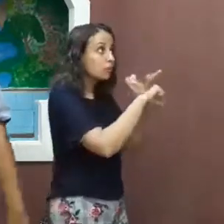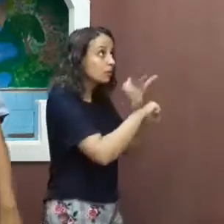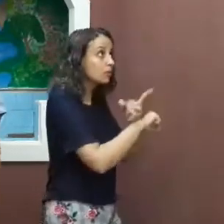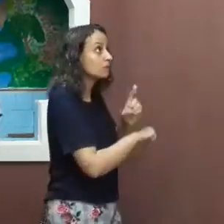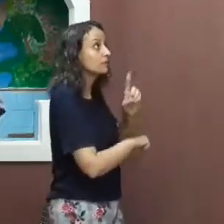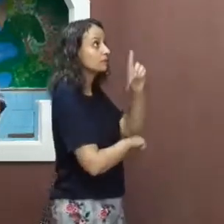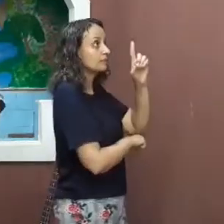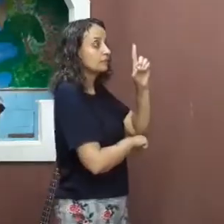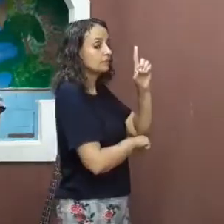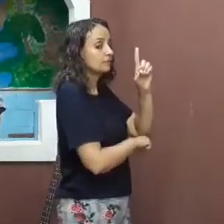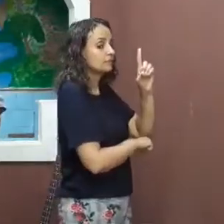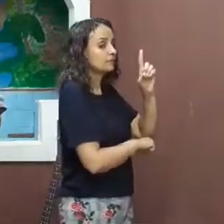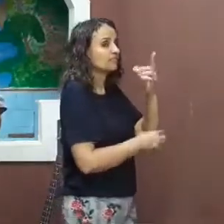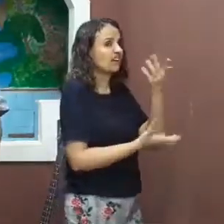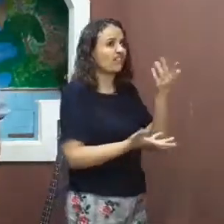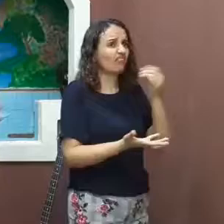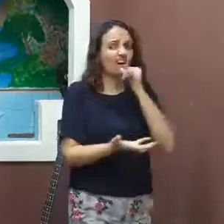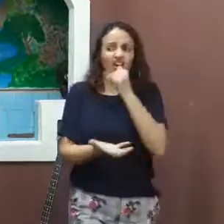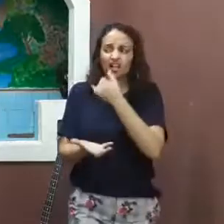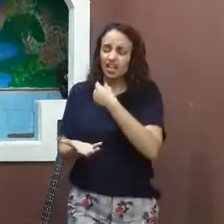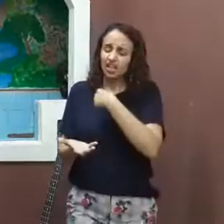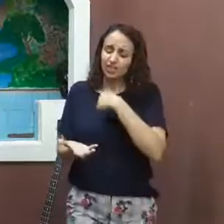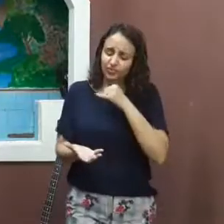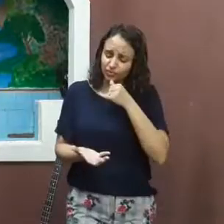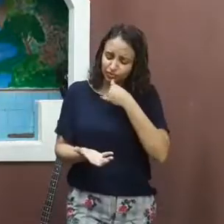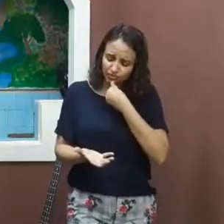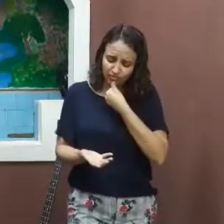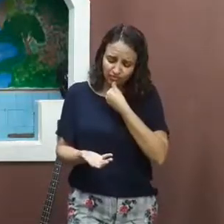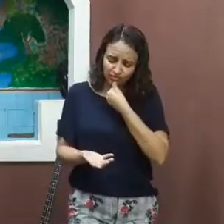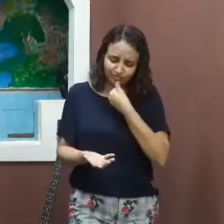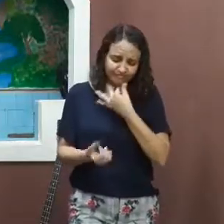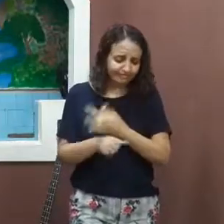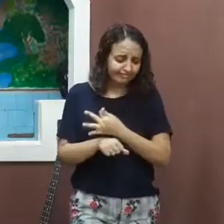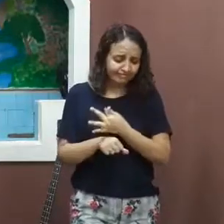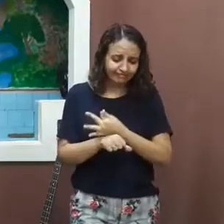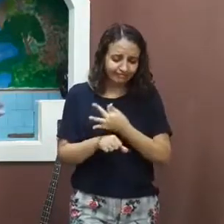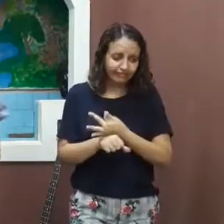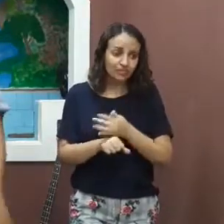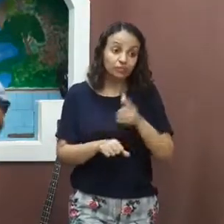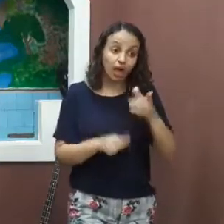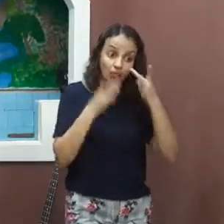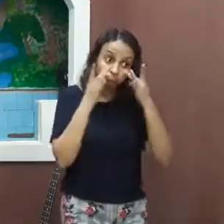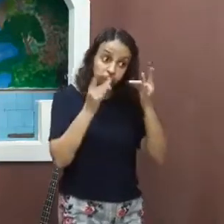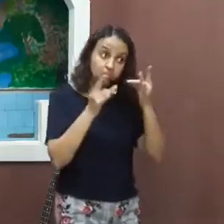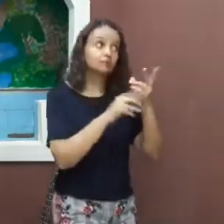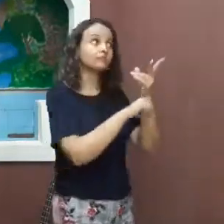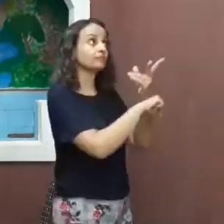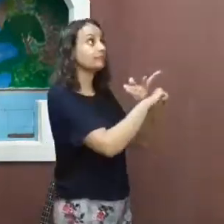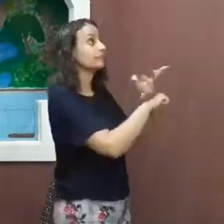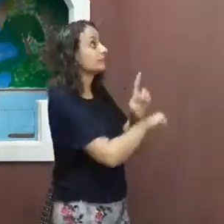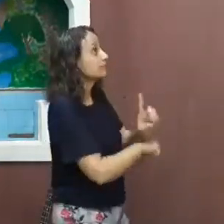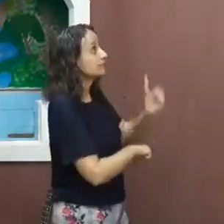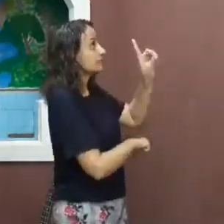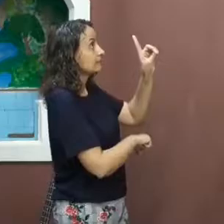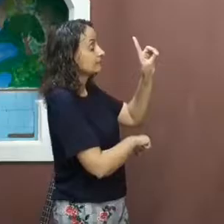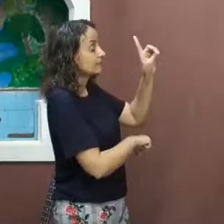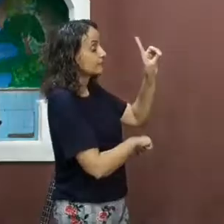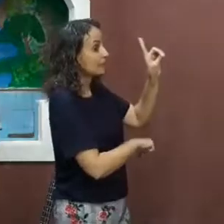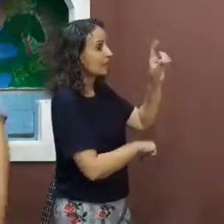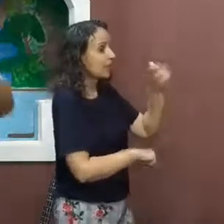Pastor, mas eu estou desanimado. Busque a Deus. Pastor, mas eu